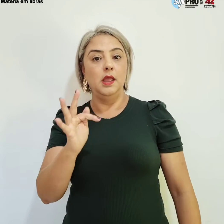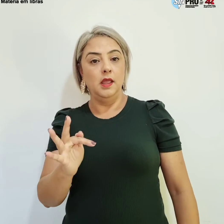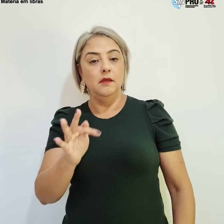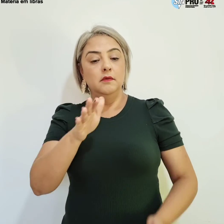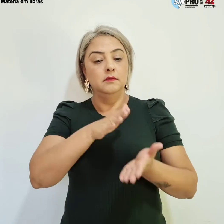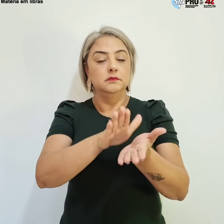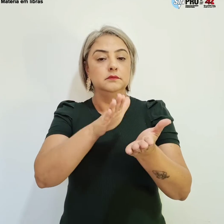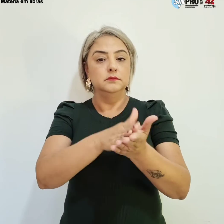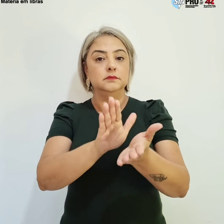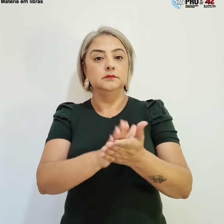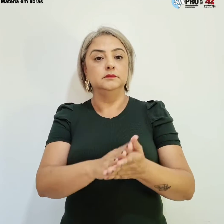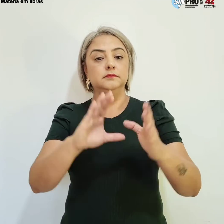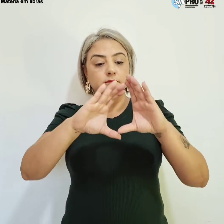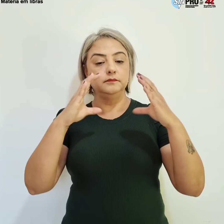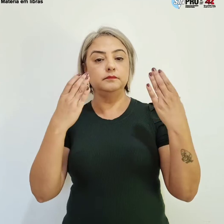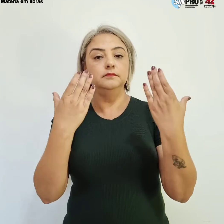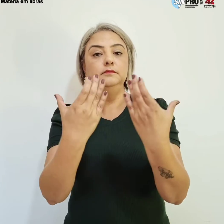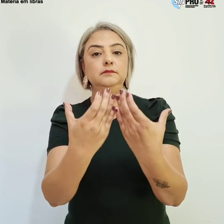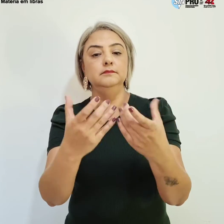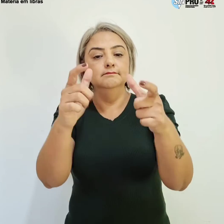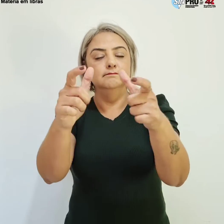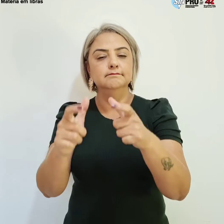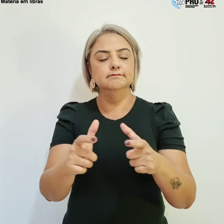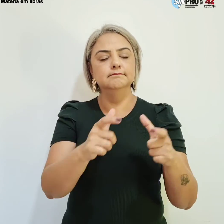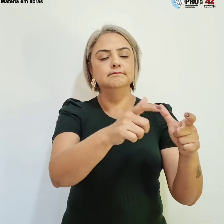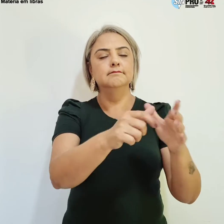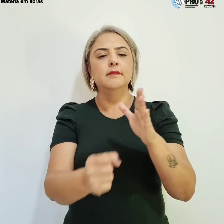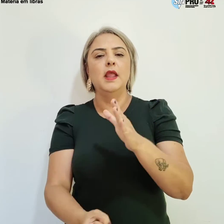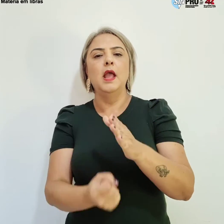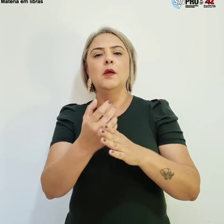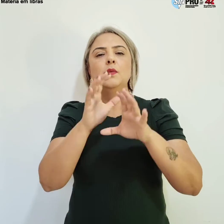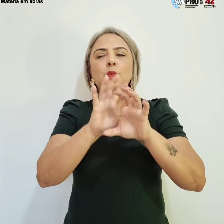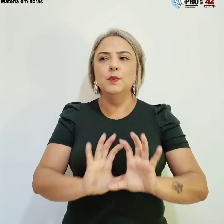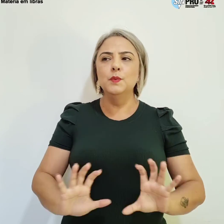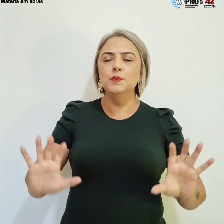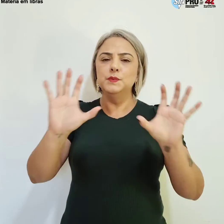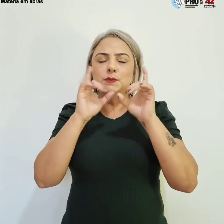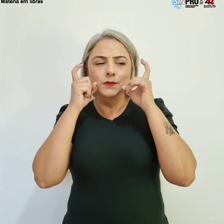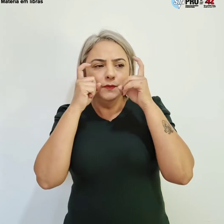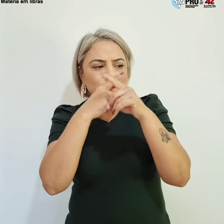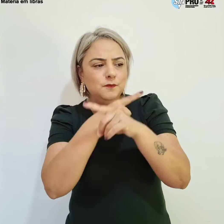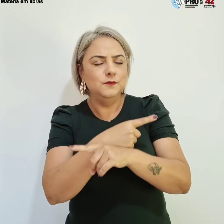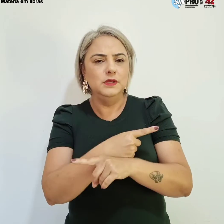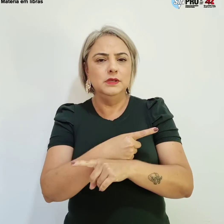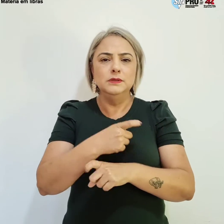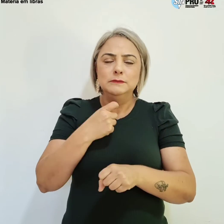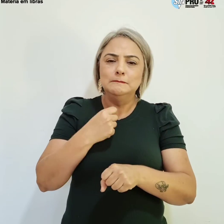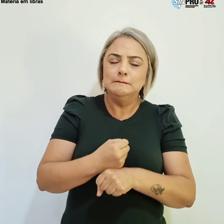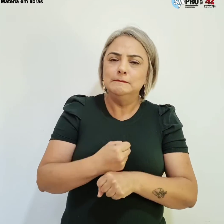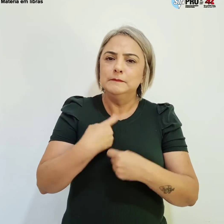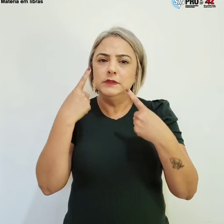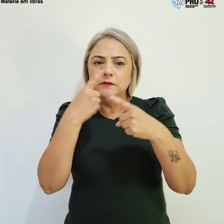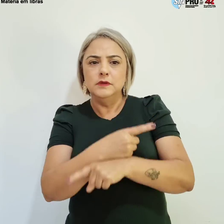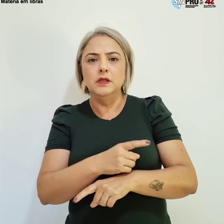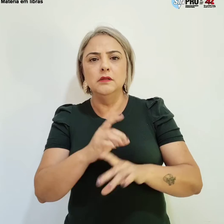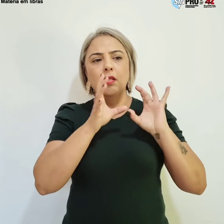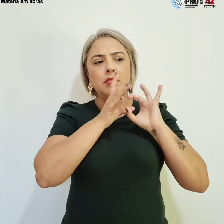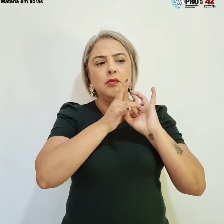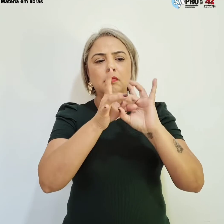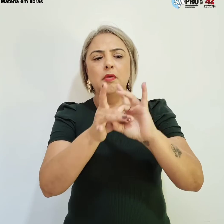das conferências locais, acontece num cenário muito difícil e muito duro da conjuntura brasileira, em